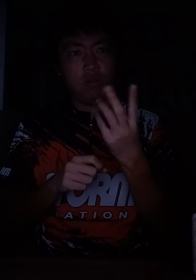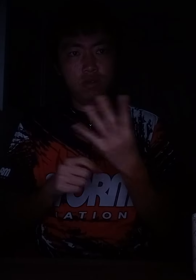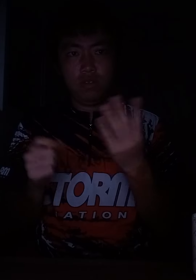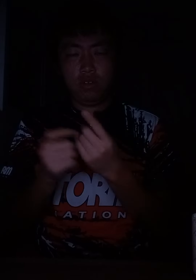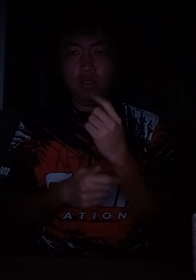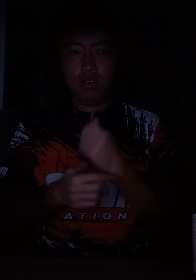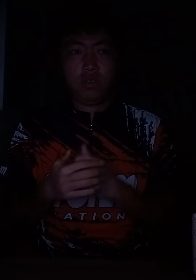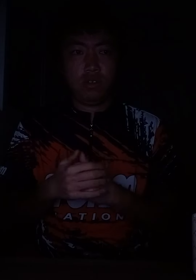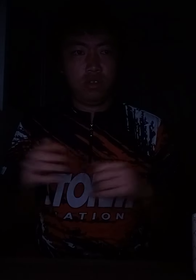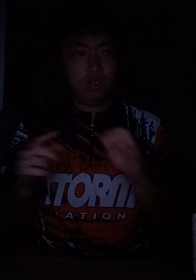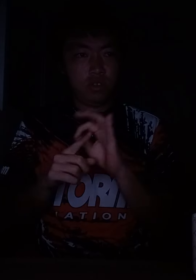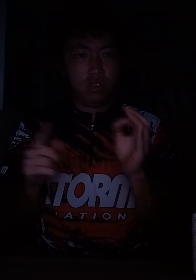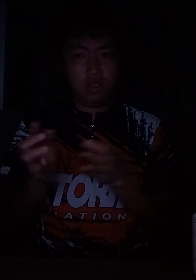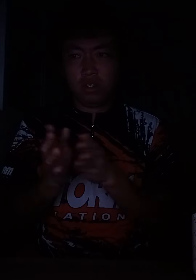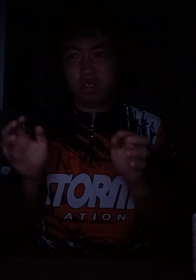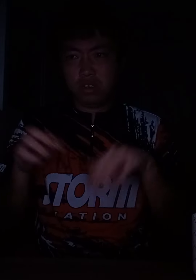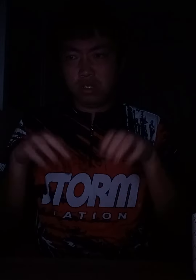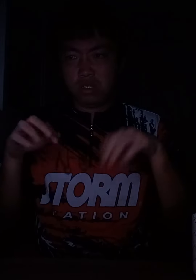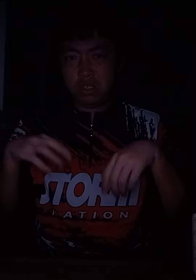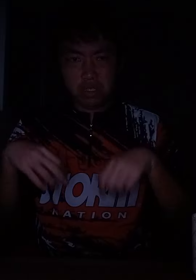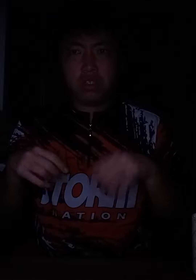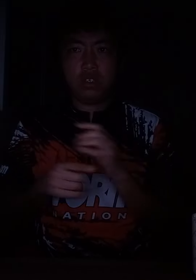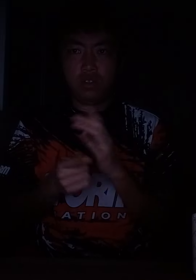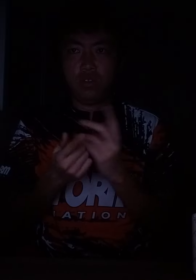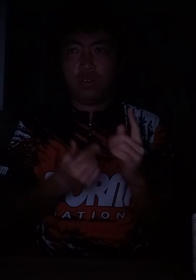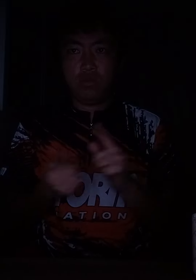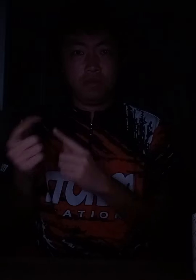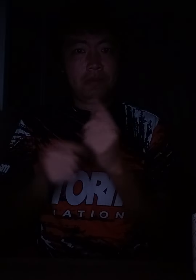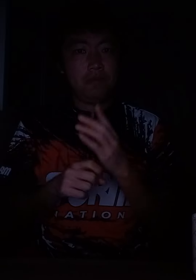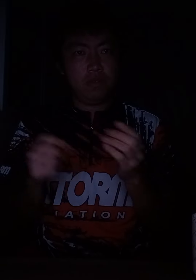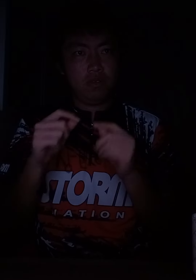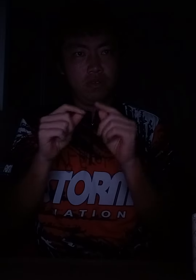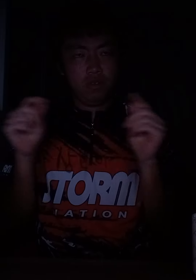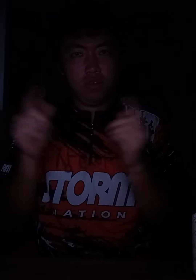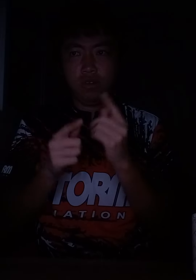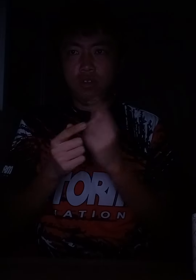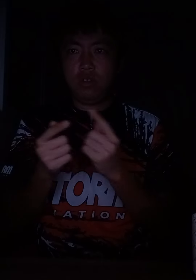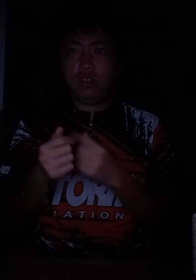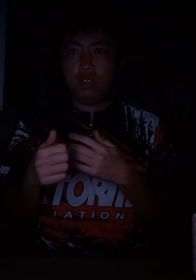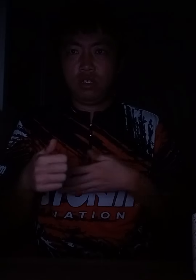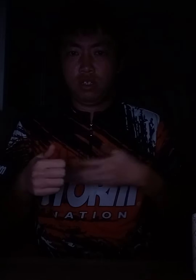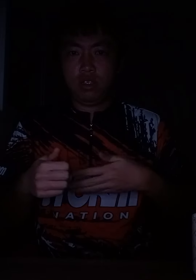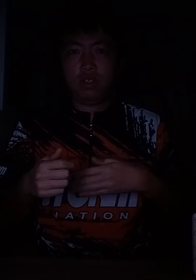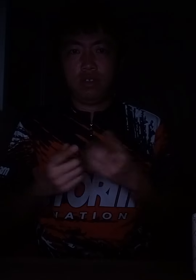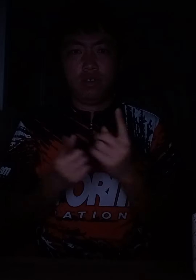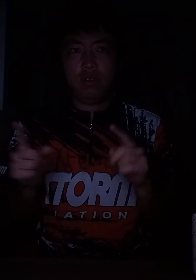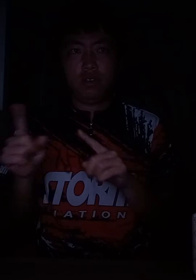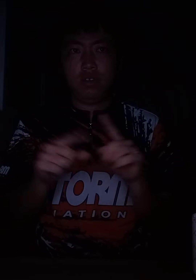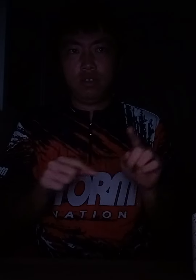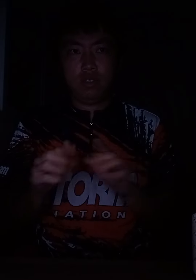넘는데 당분간 비가 계속 쏟아진다고 예보된 만큼 정전 사고에도 유의하셔야 할 것 같습니다. 최민기 기자.